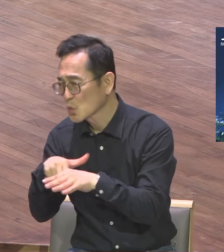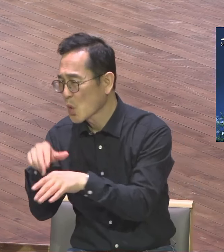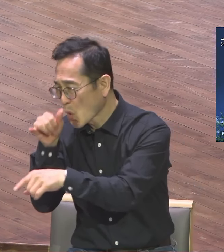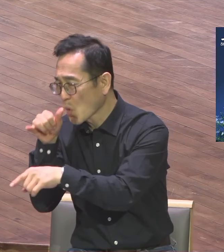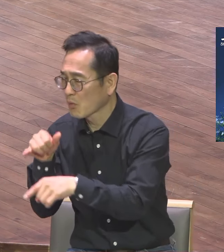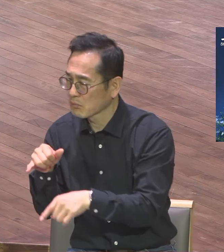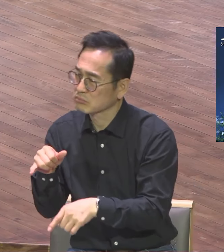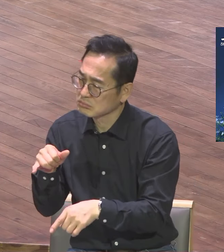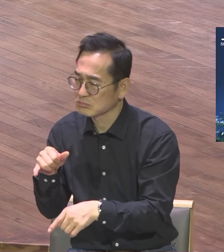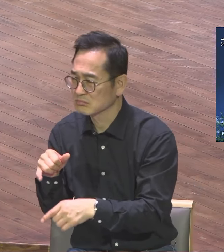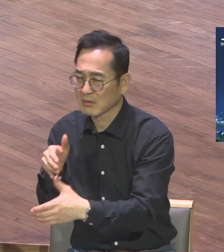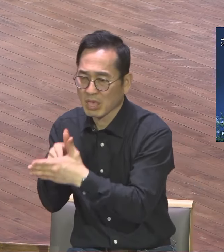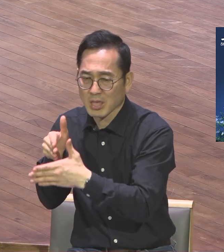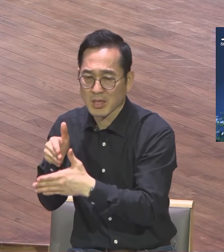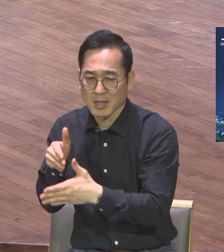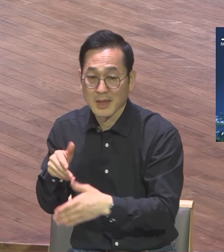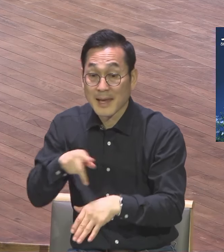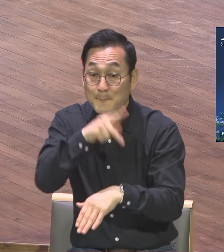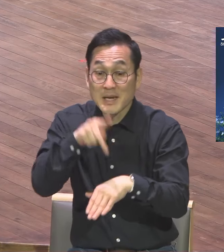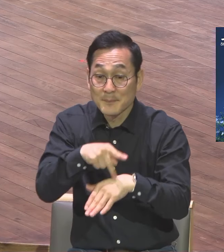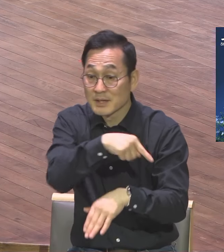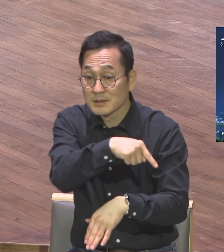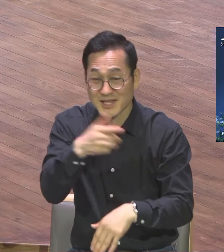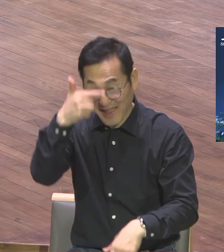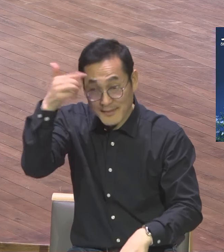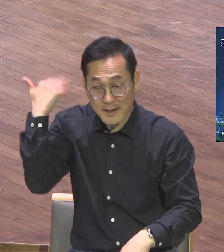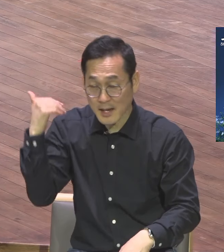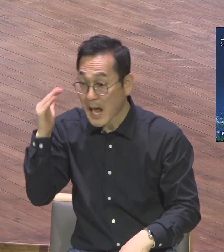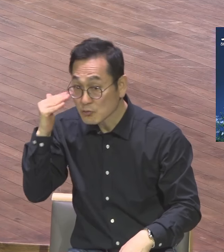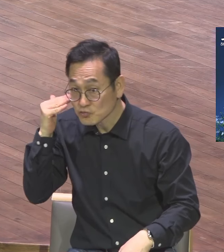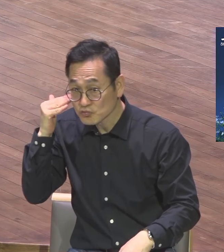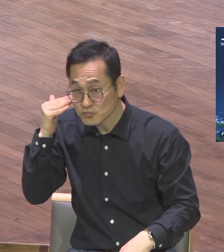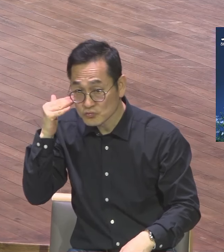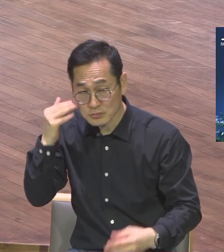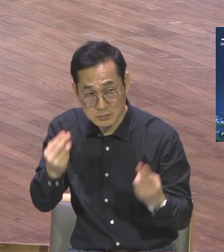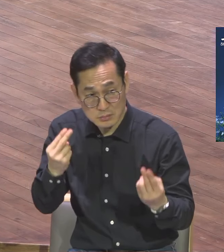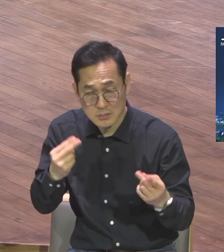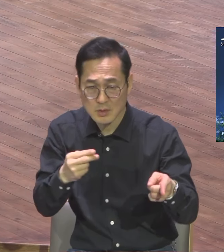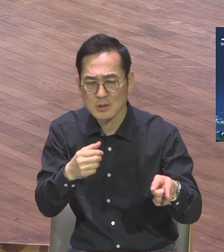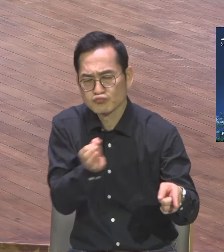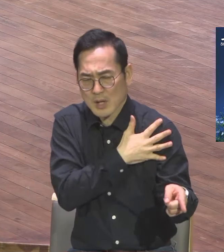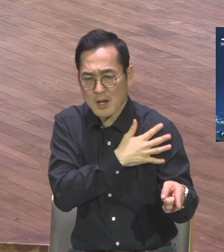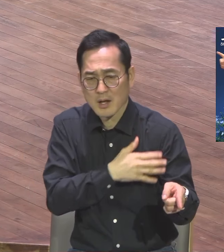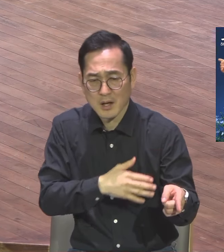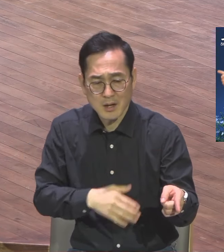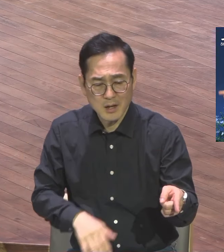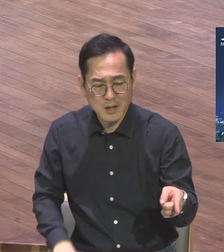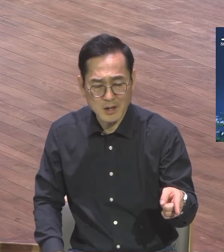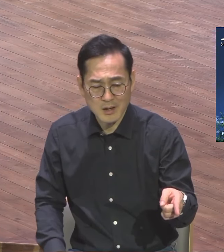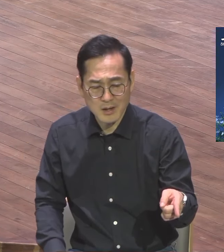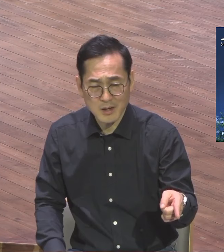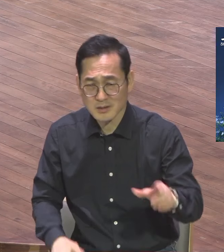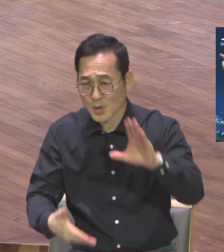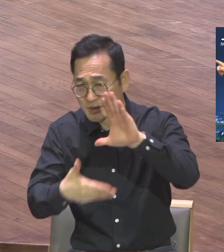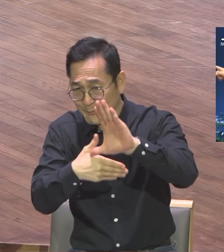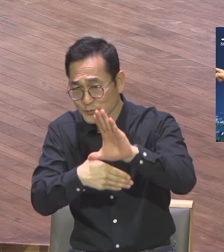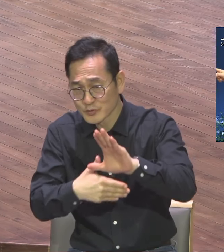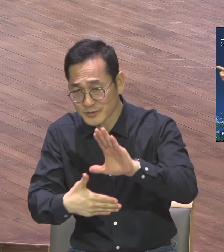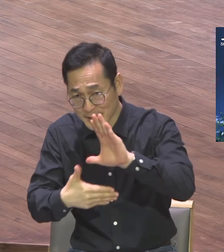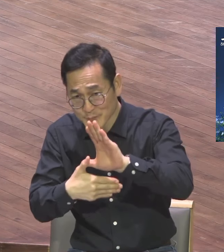우리나라 원조해줬다고 찌들어지게 가난한데 왜 그래야 되는지 모른다고 남미 가면 남미 우상